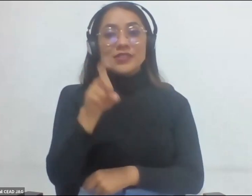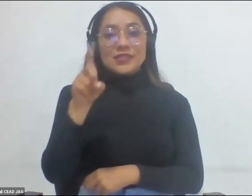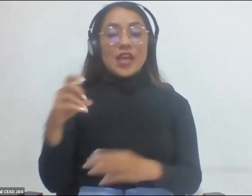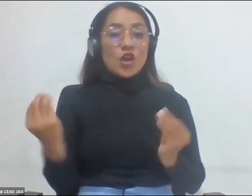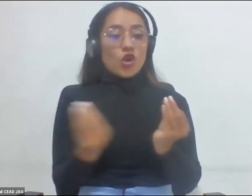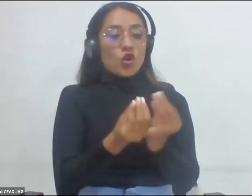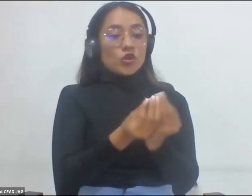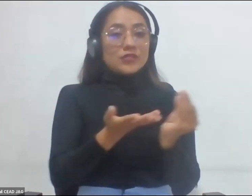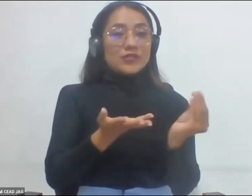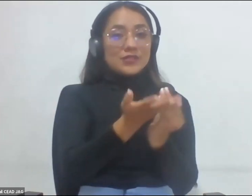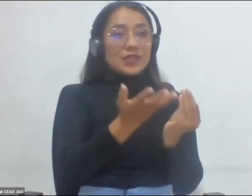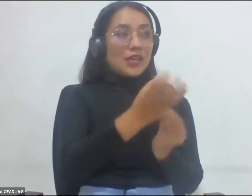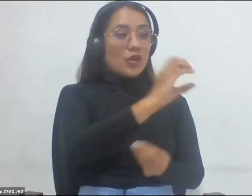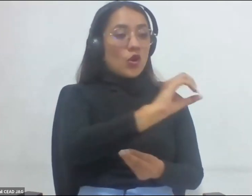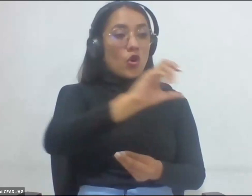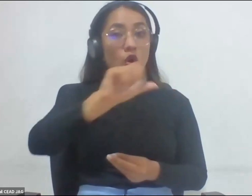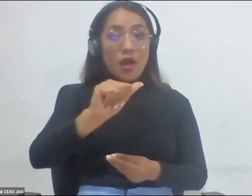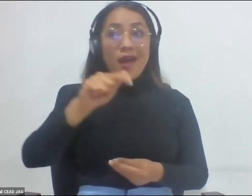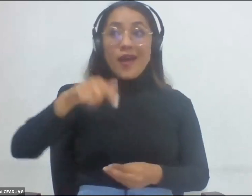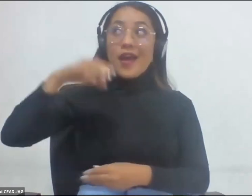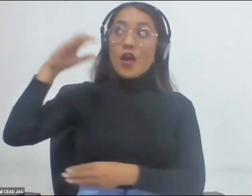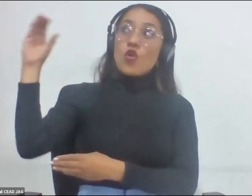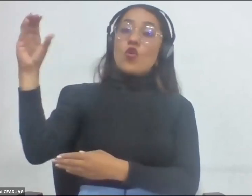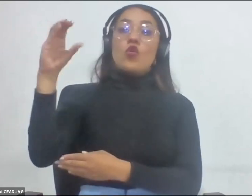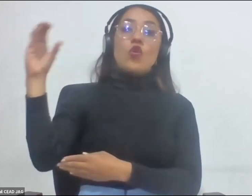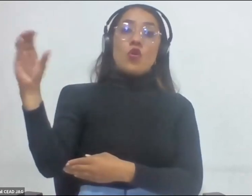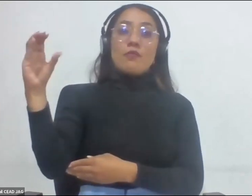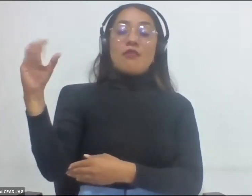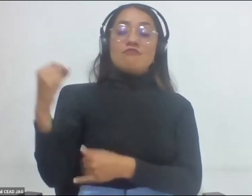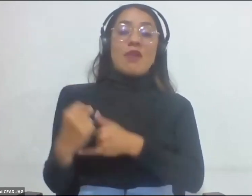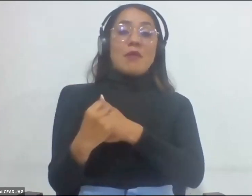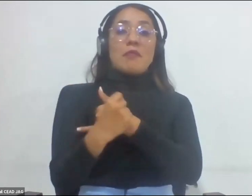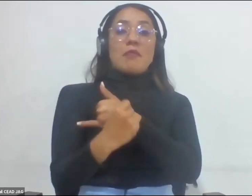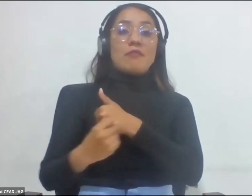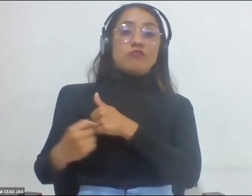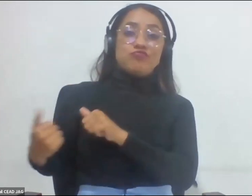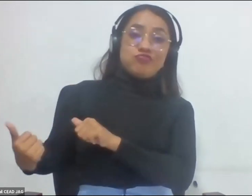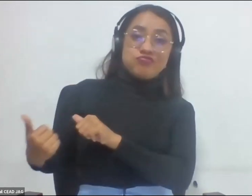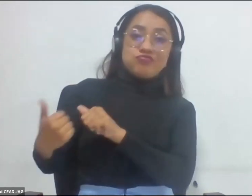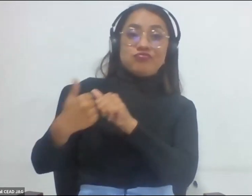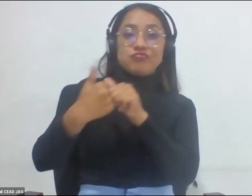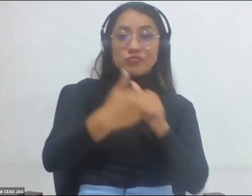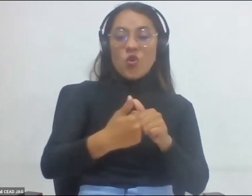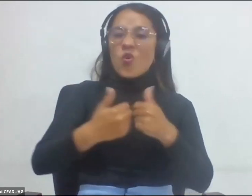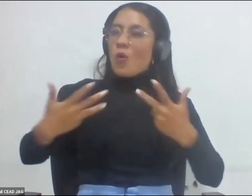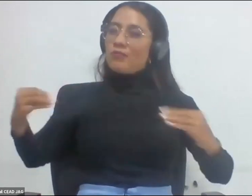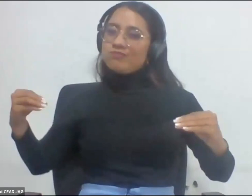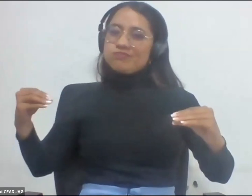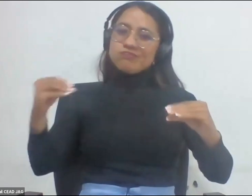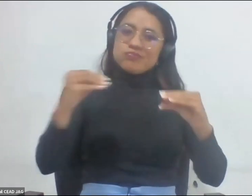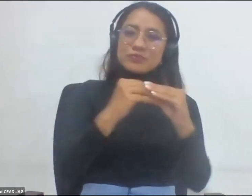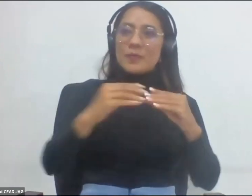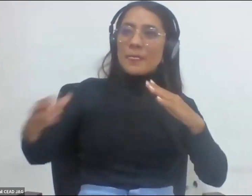que en todo el país acompañan la acogida la adaptación y por supuesto